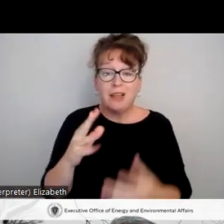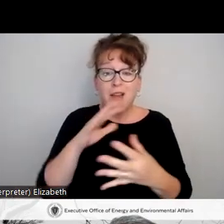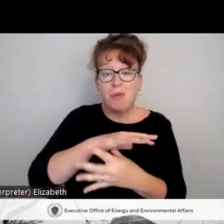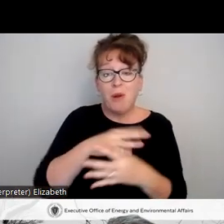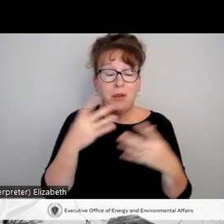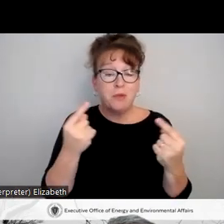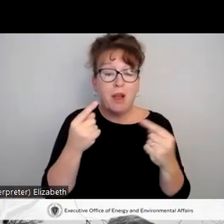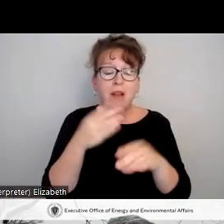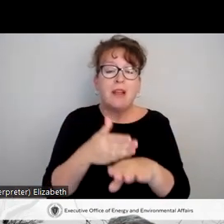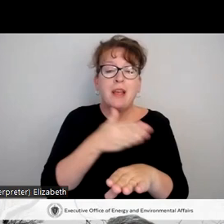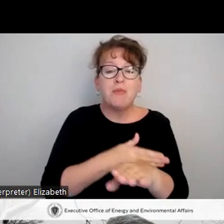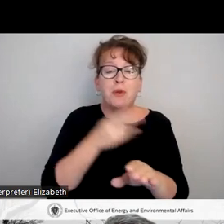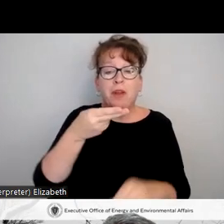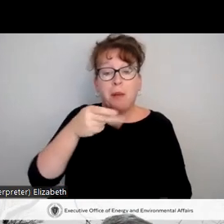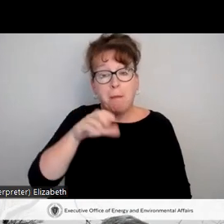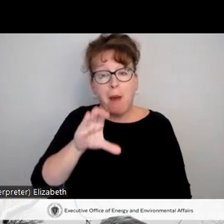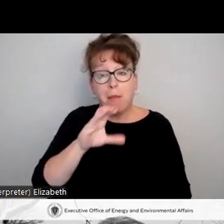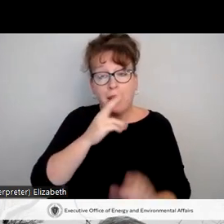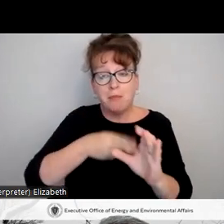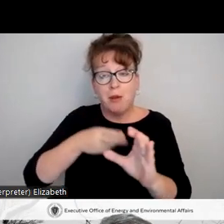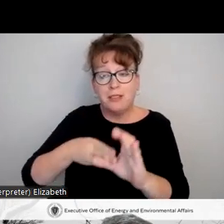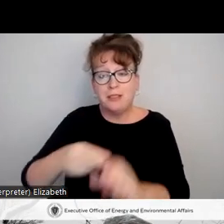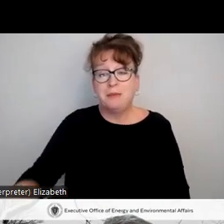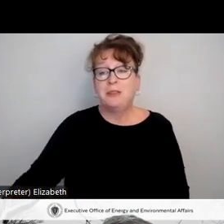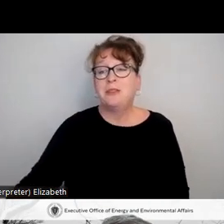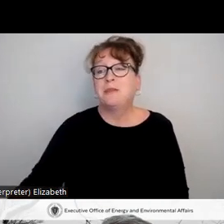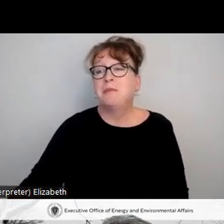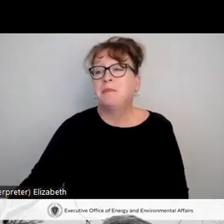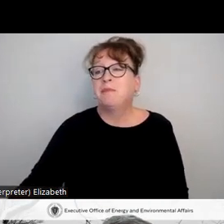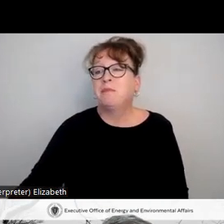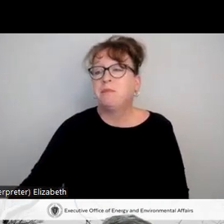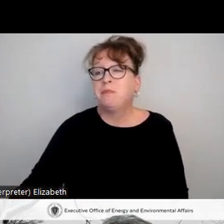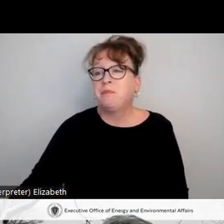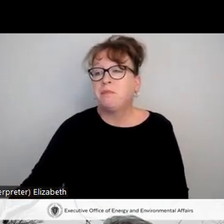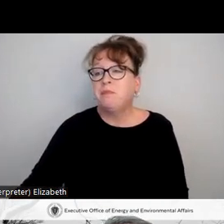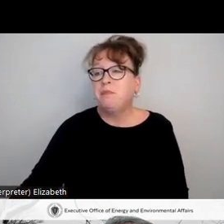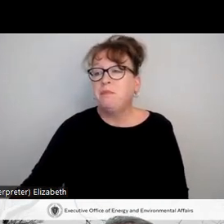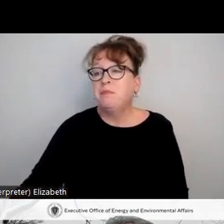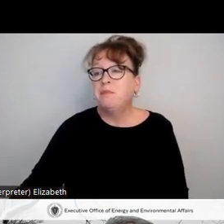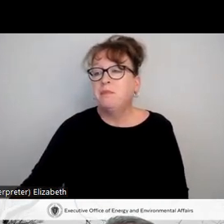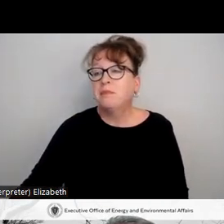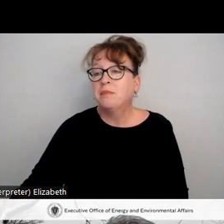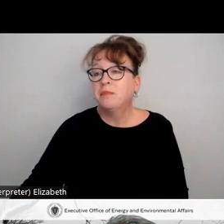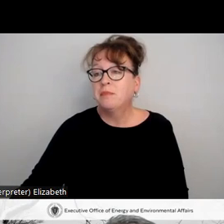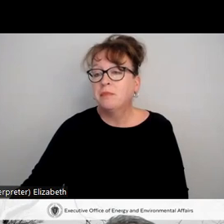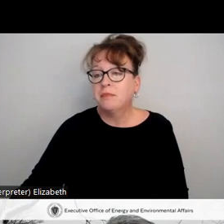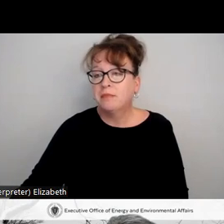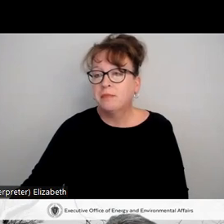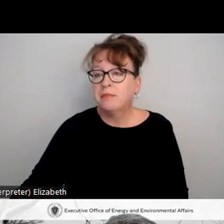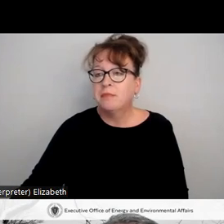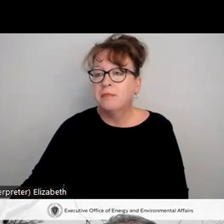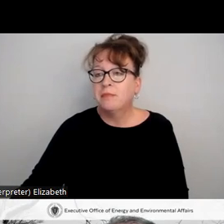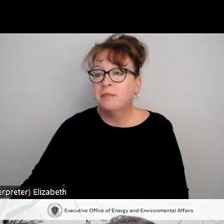el mejorar la participación pública uno de mis objetivos personales cuando yo acepté esta posición